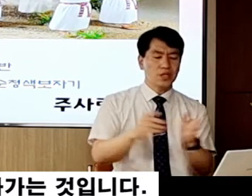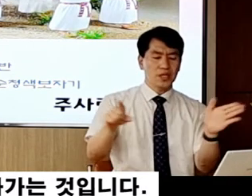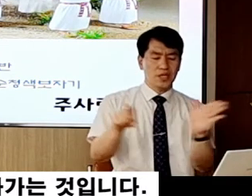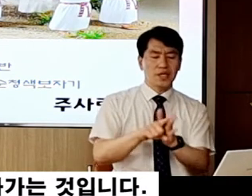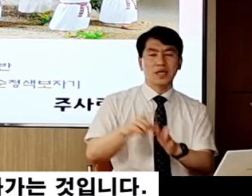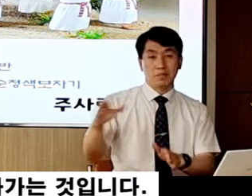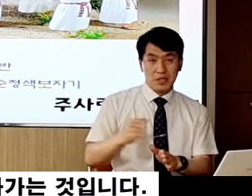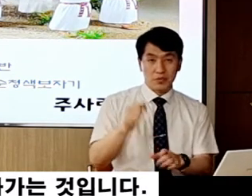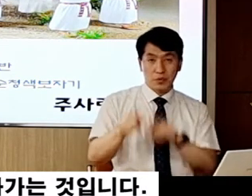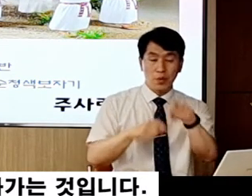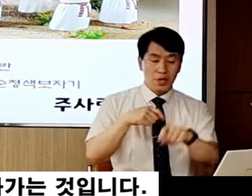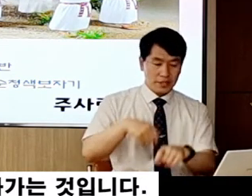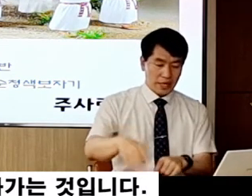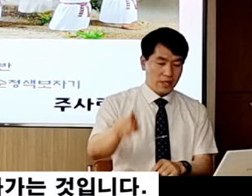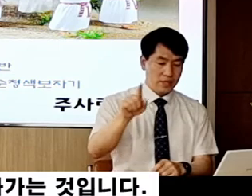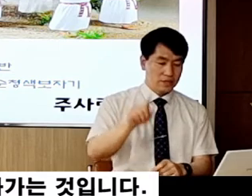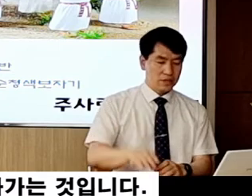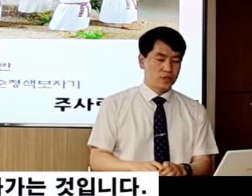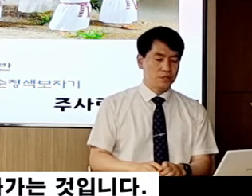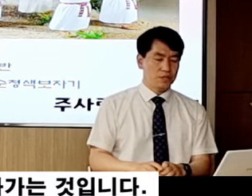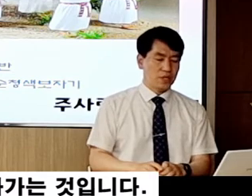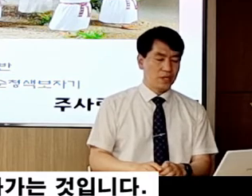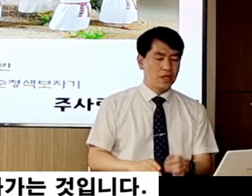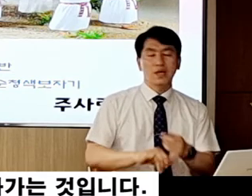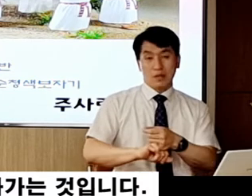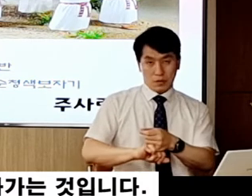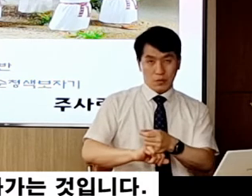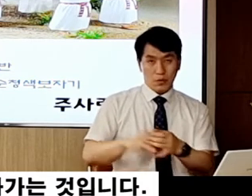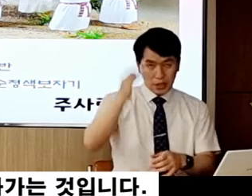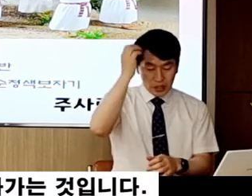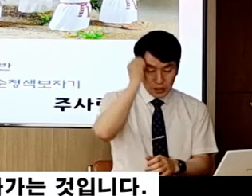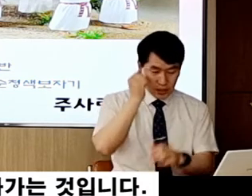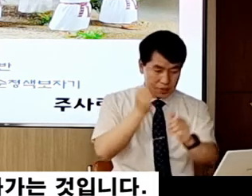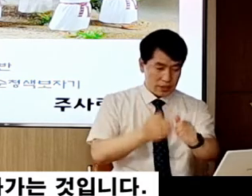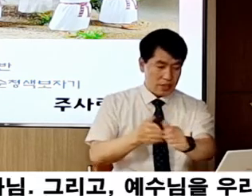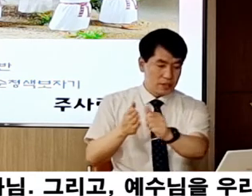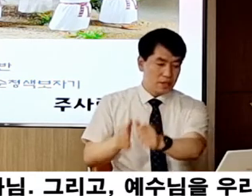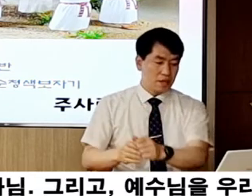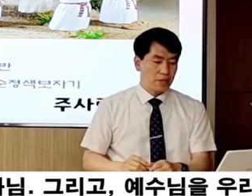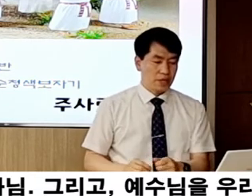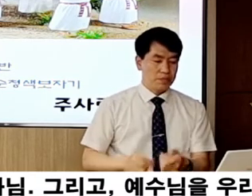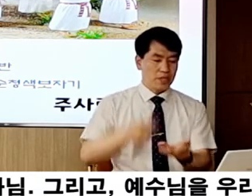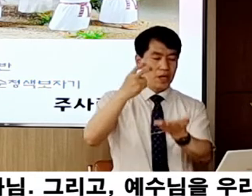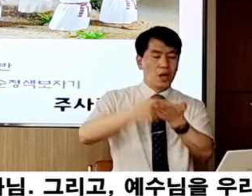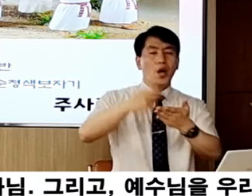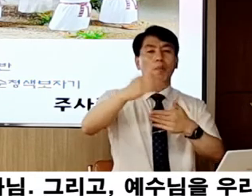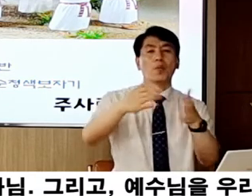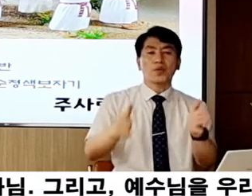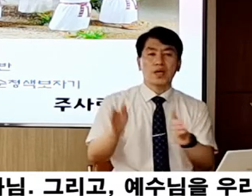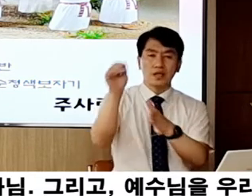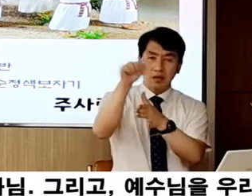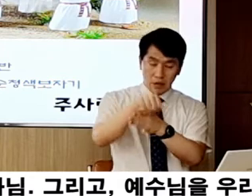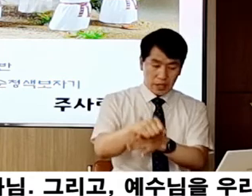온전히 믿음으로 나아가는 것입니다. 꼭 기억하시기를 바랍니다. 법궤를